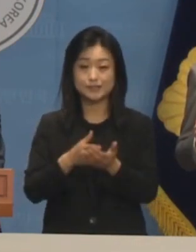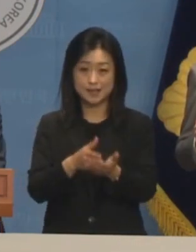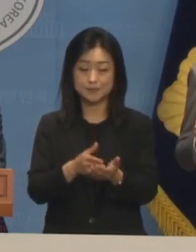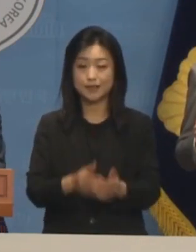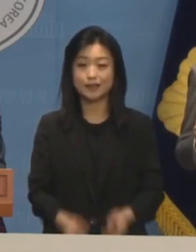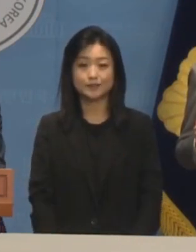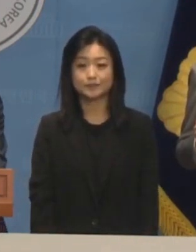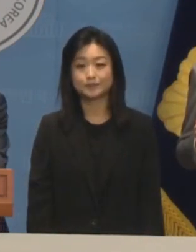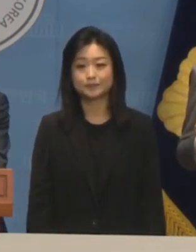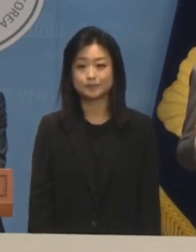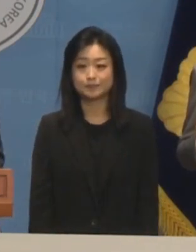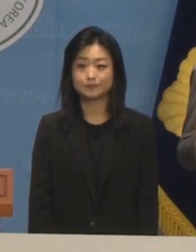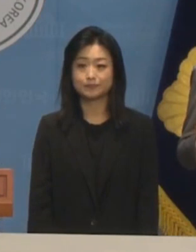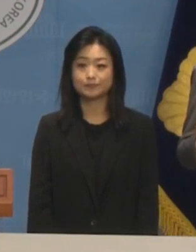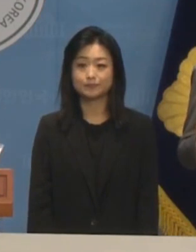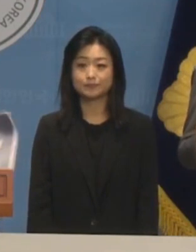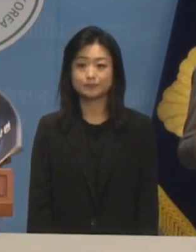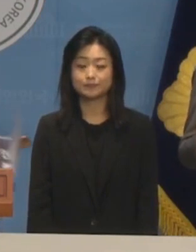감사합니다.